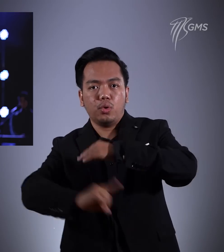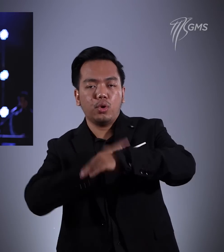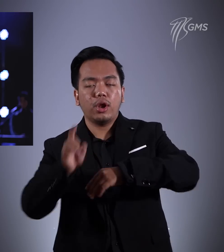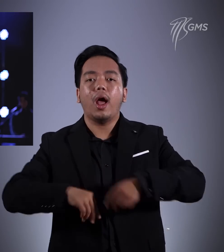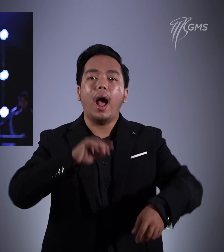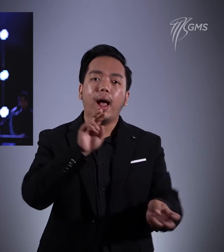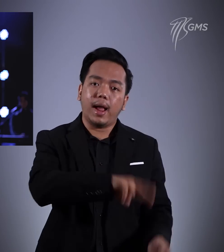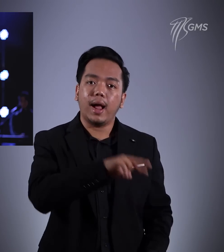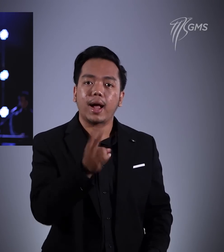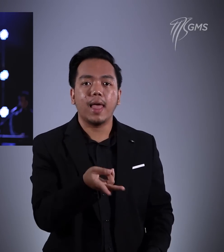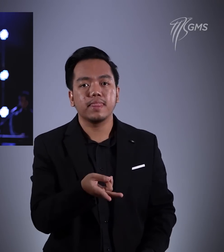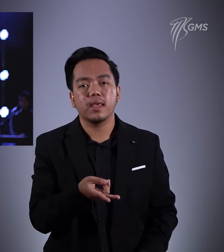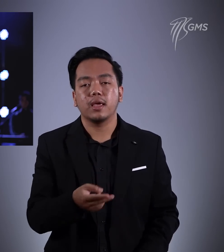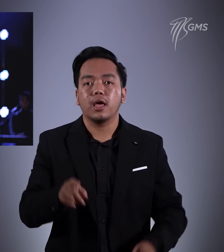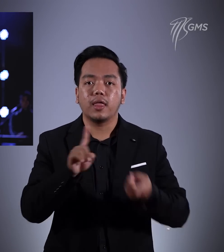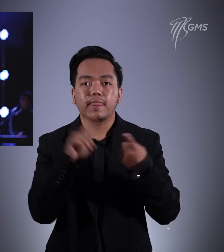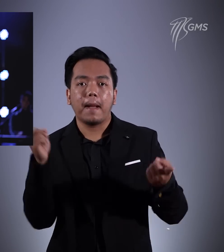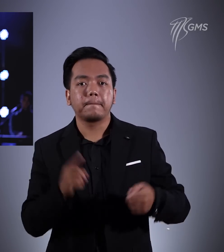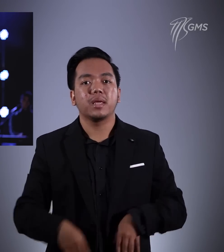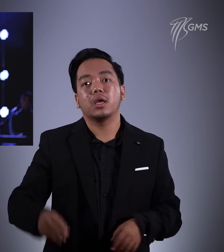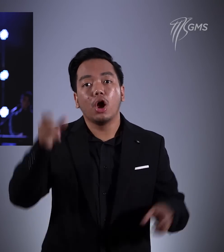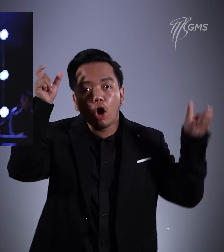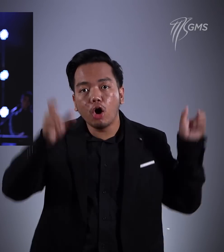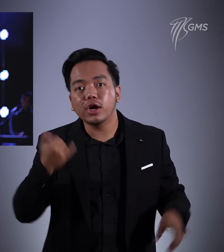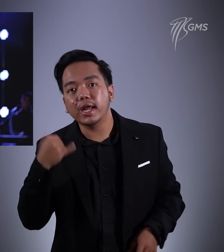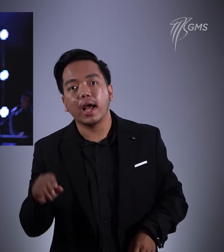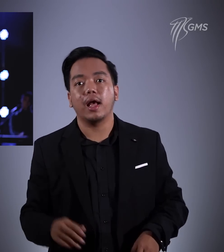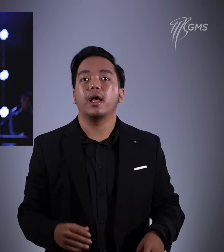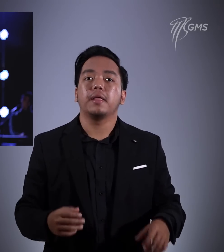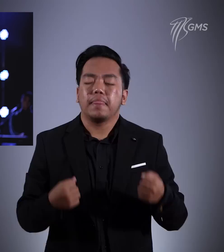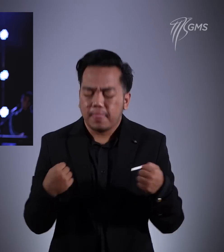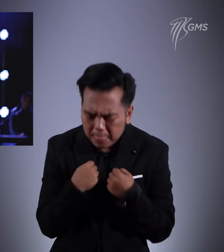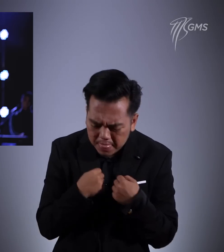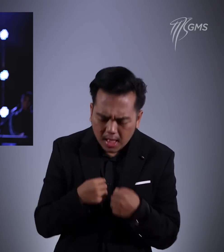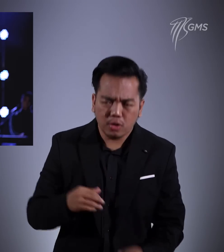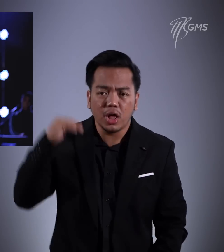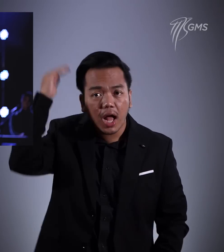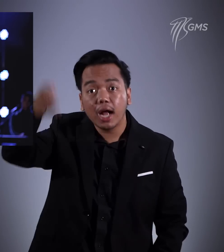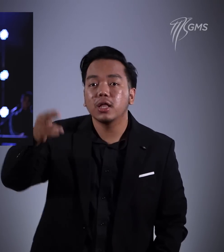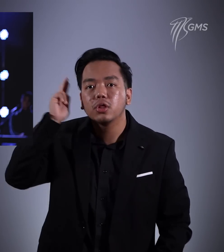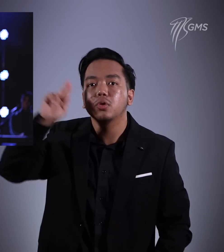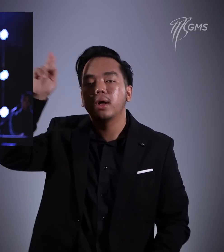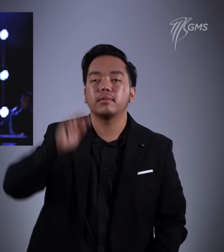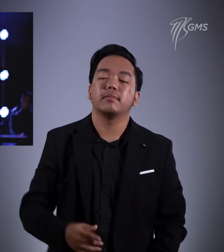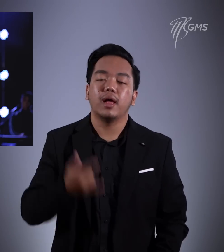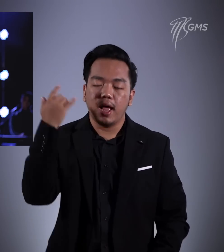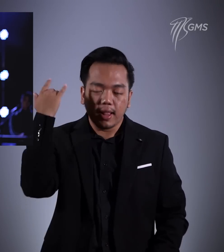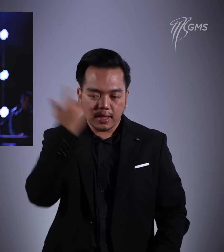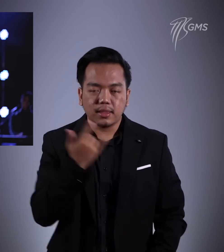datang. Tapi orang yang takut akan Tuhan akan tetap bertindak dan tetap kuat dalam segala